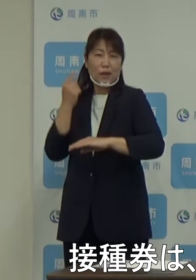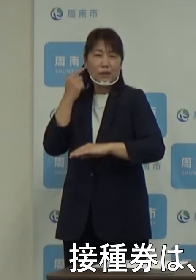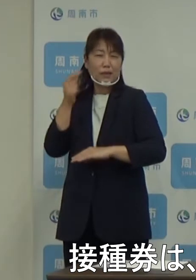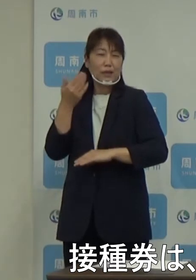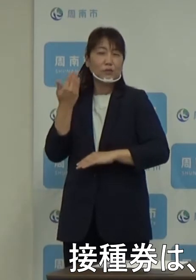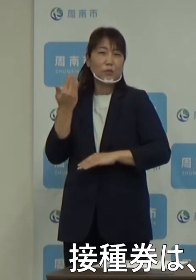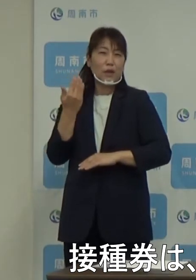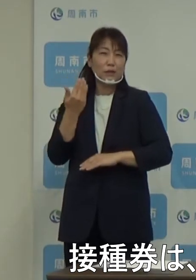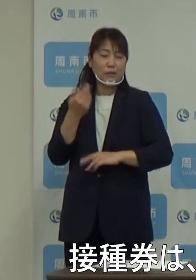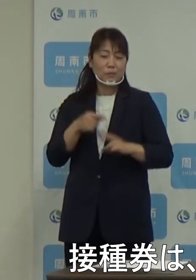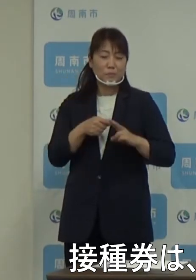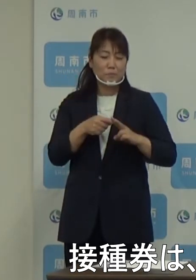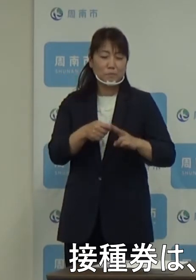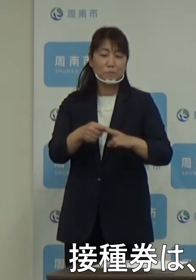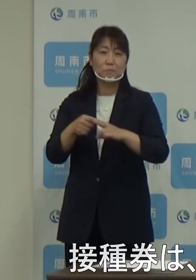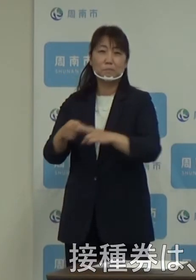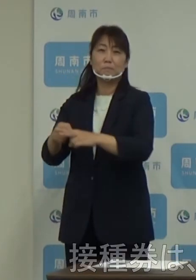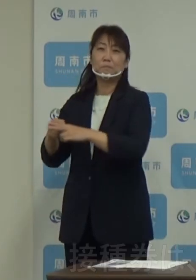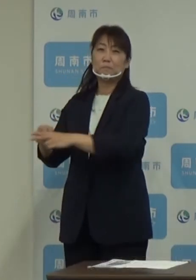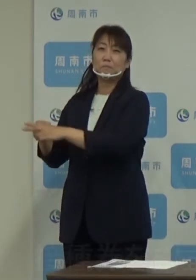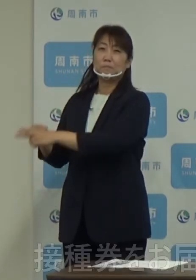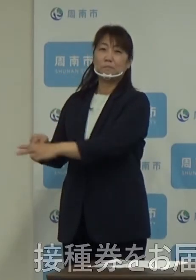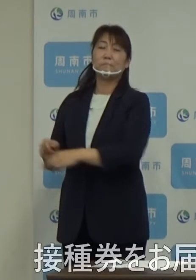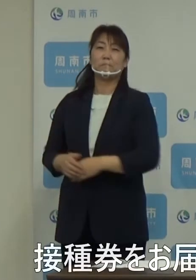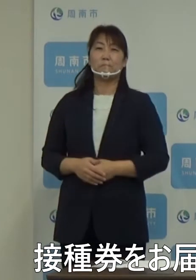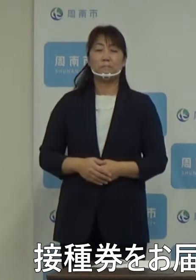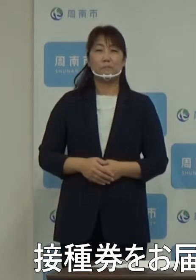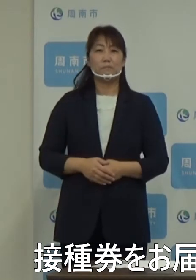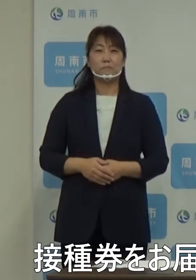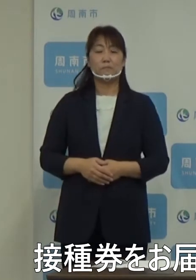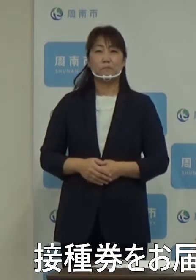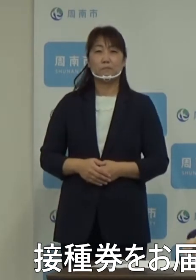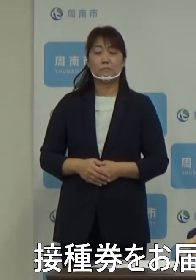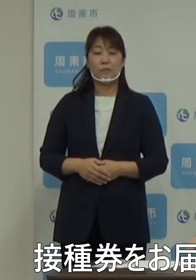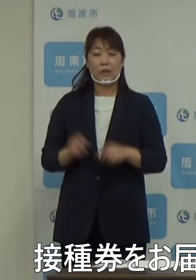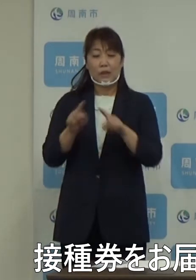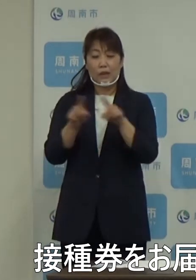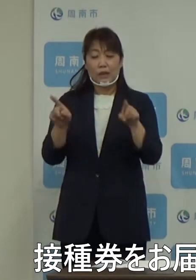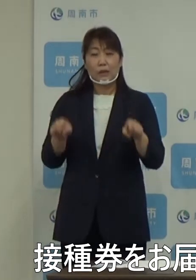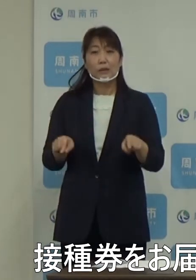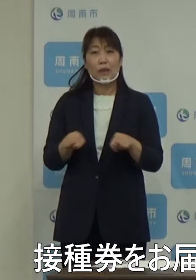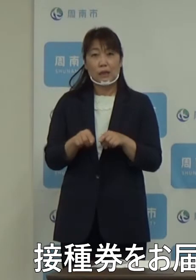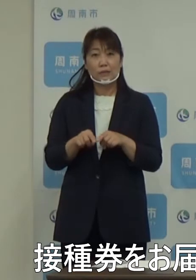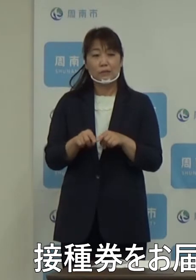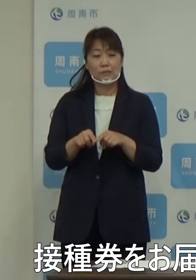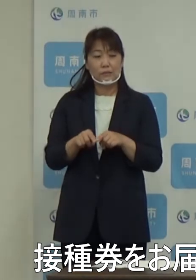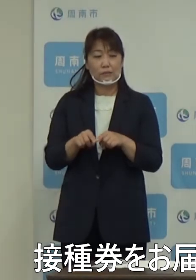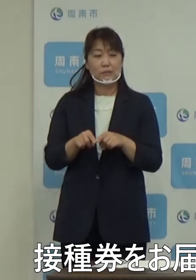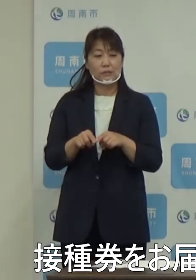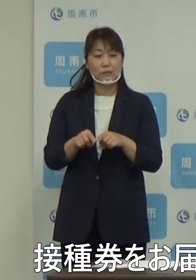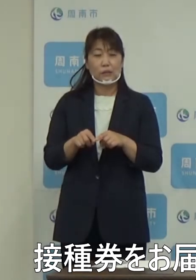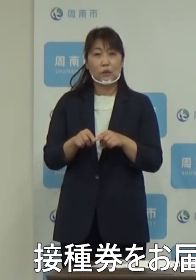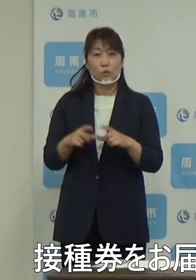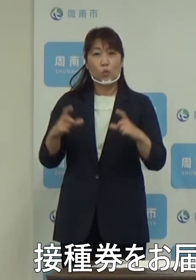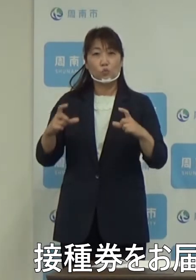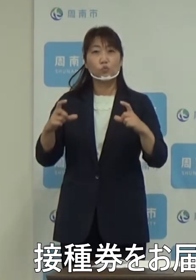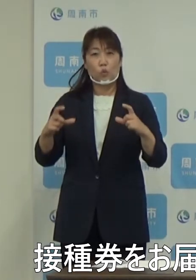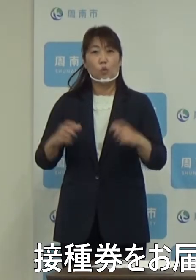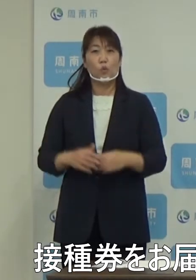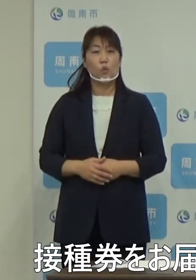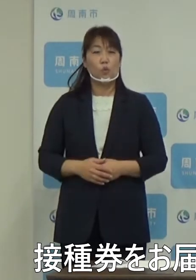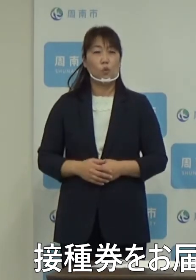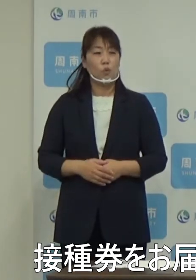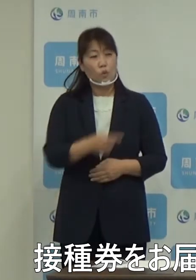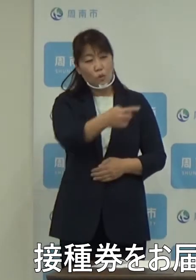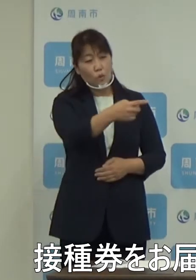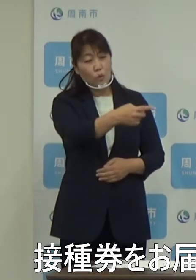に段階的にお届けいたします。接種券を同封する お届けする封筒